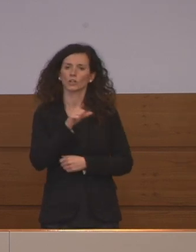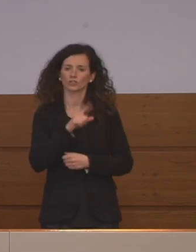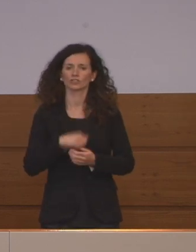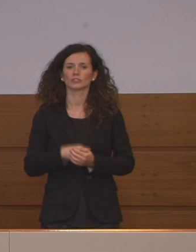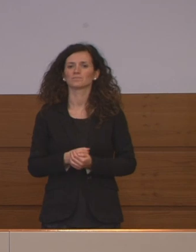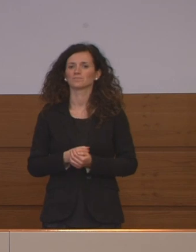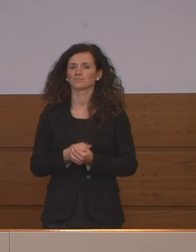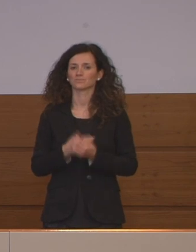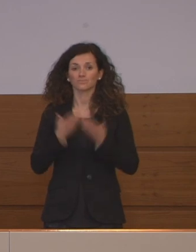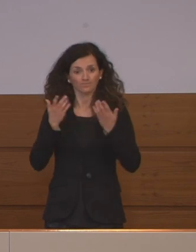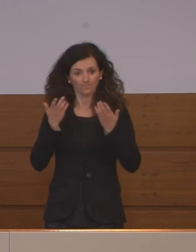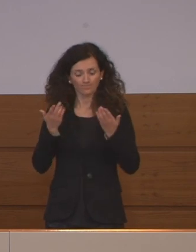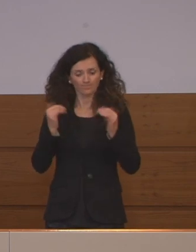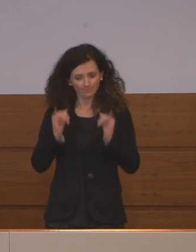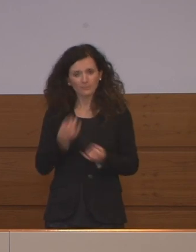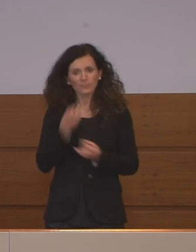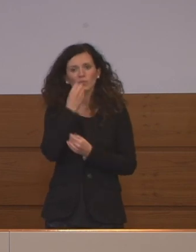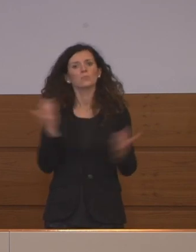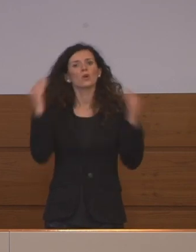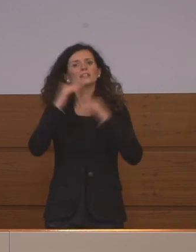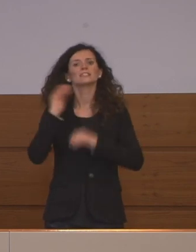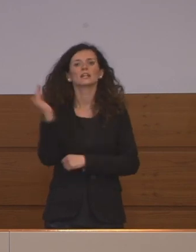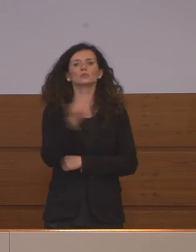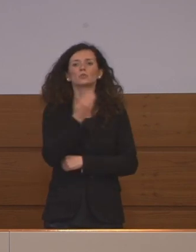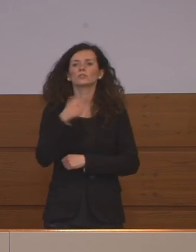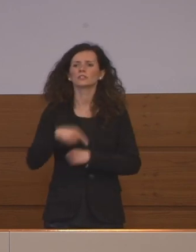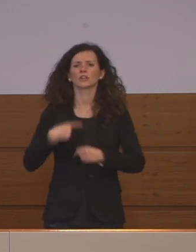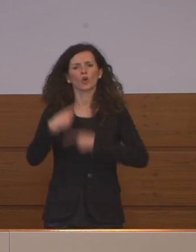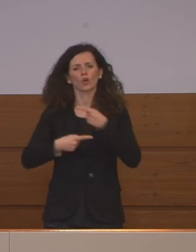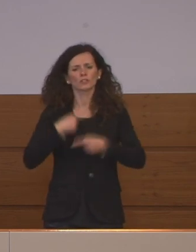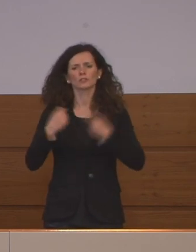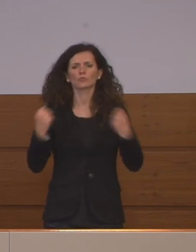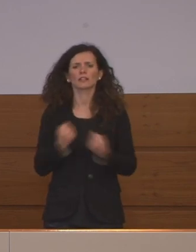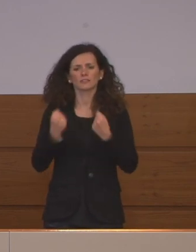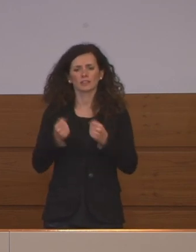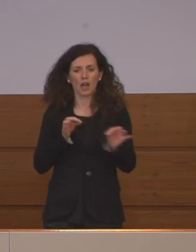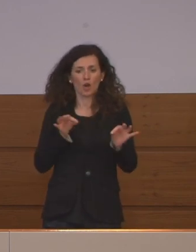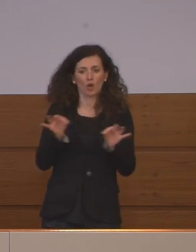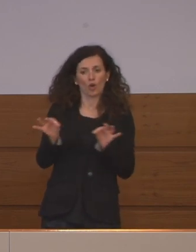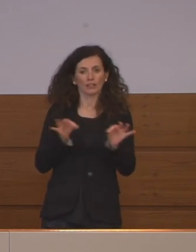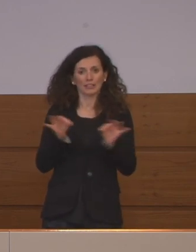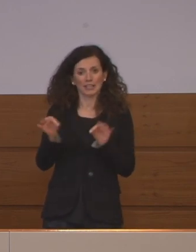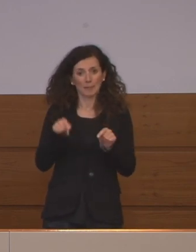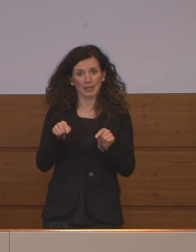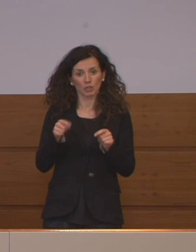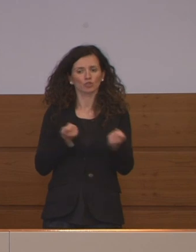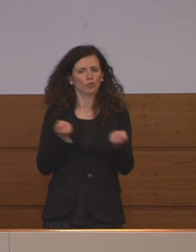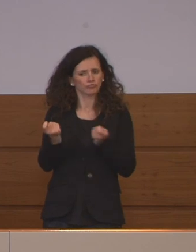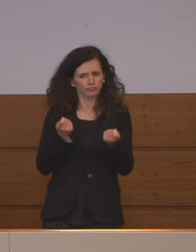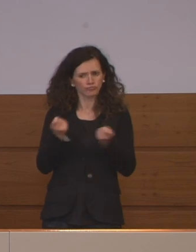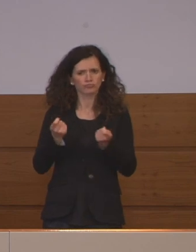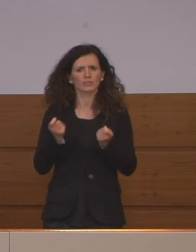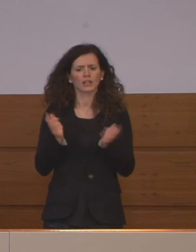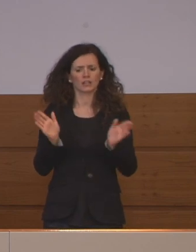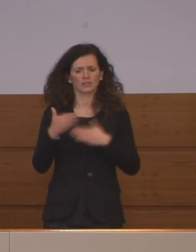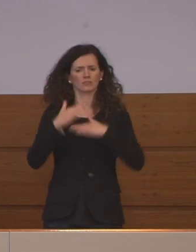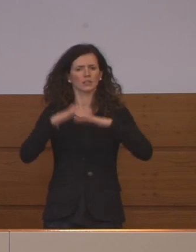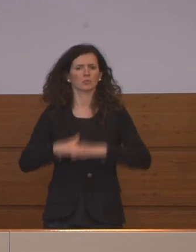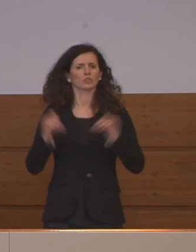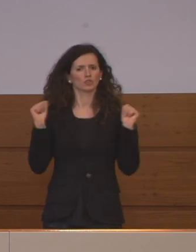simona sera a tutti continuano l'attività di coordinamento da parte del dipartimento della protezione civile con tutte le diverse